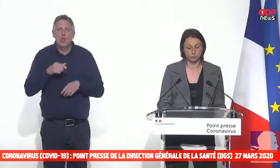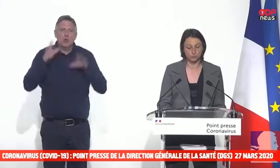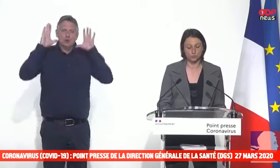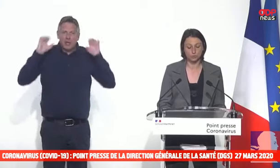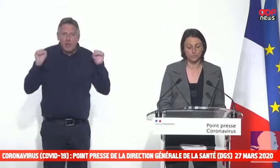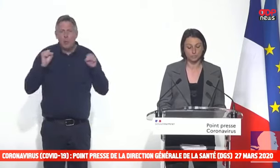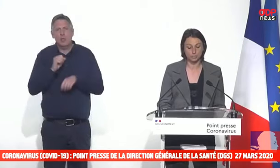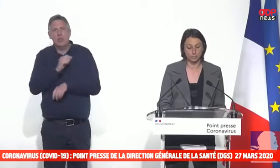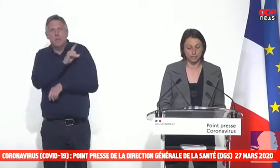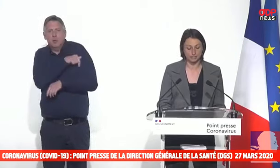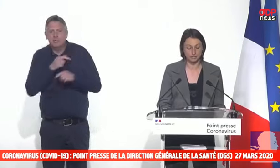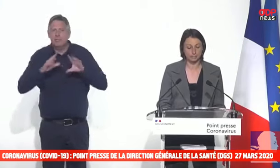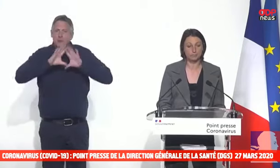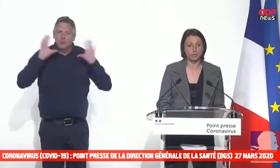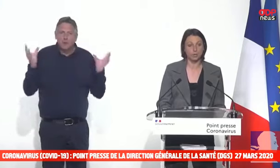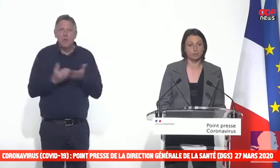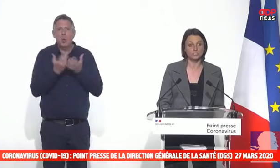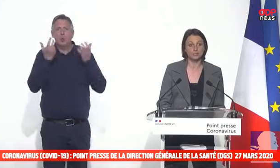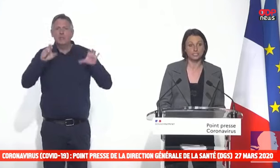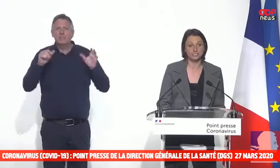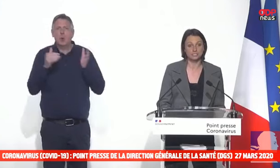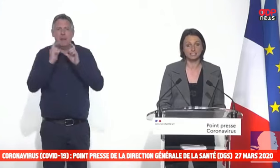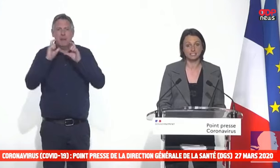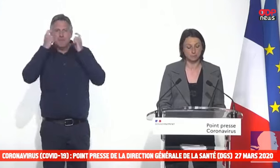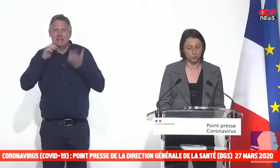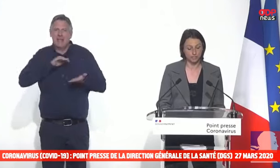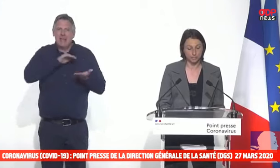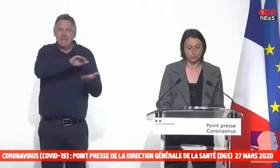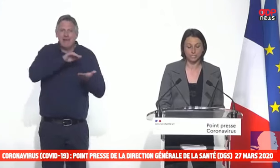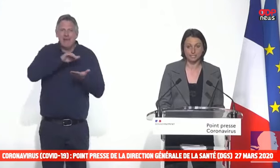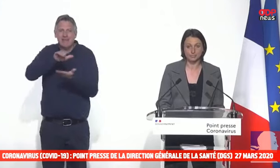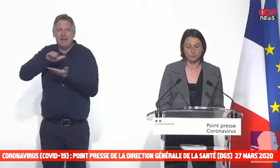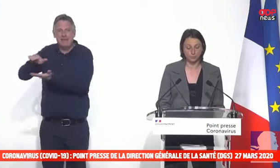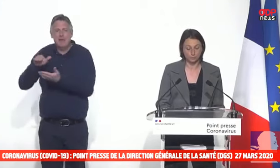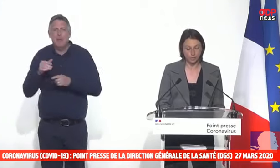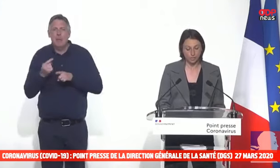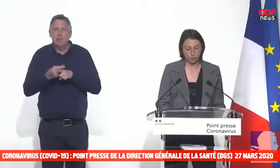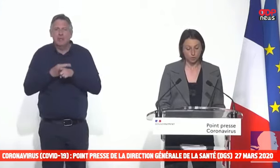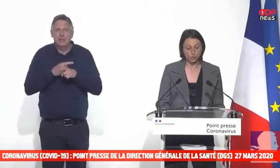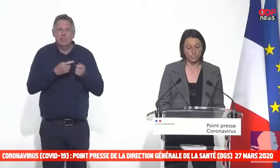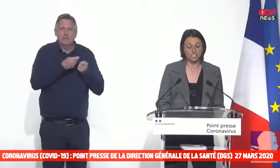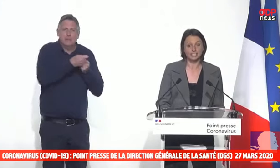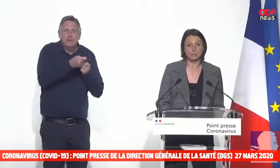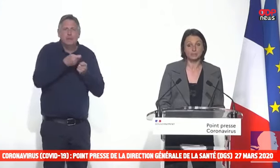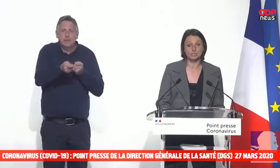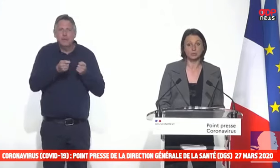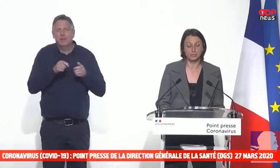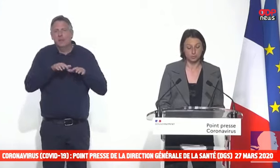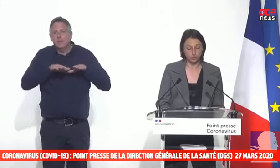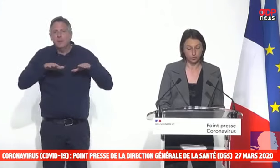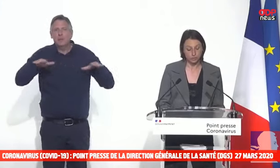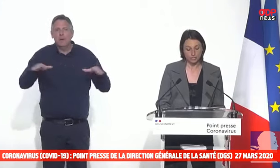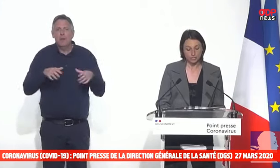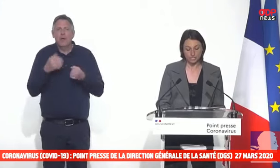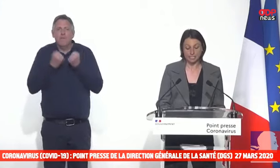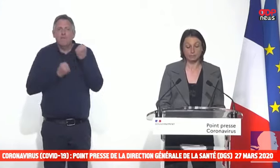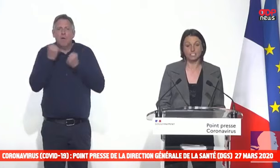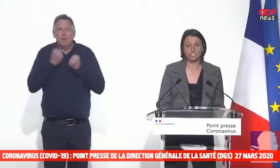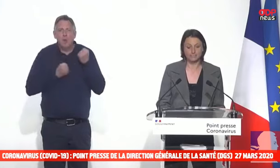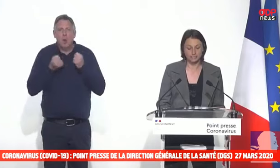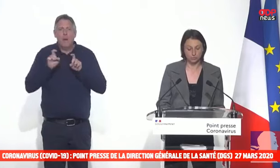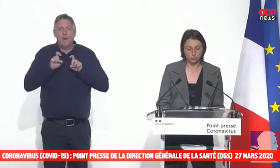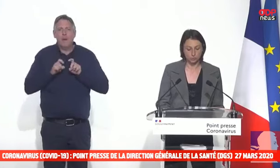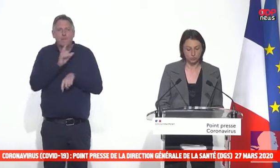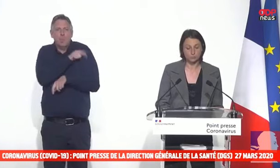livrés de plus de 800 000 masques. Le dispositif s'est déployé progressivement. Aujourd'hui, chaque équipage de patrouille, chaque